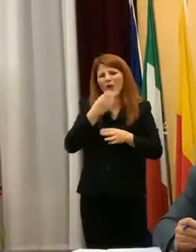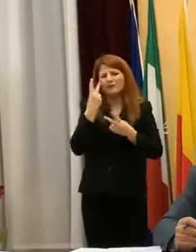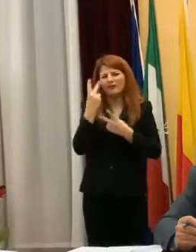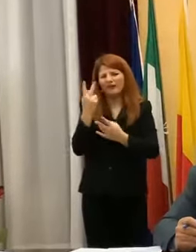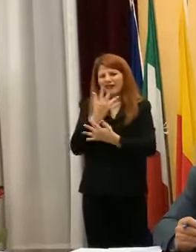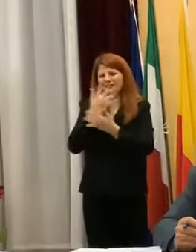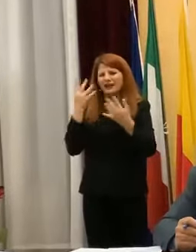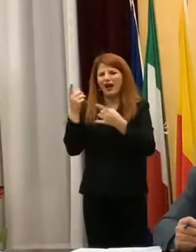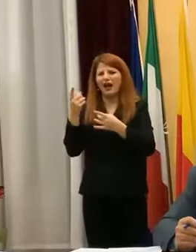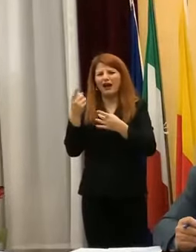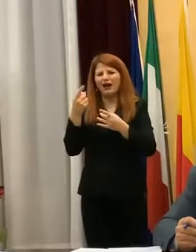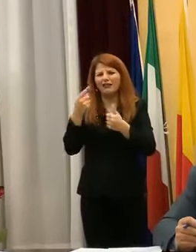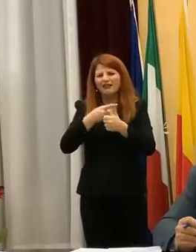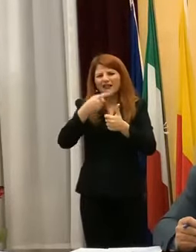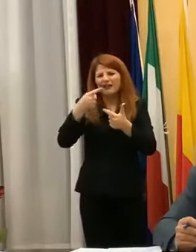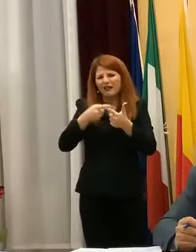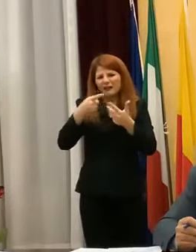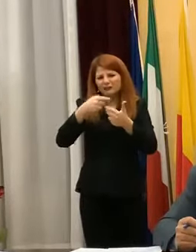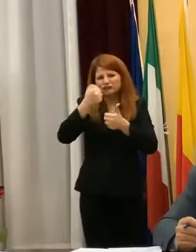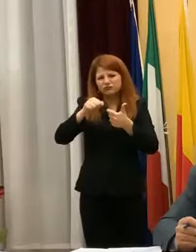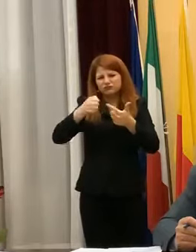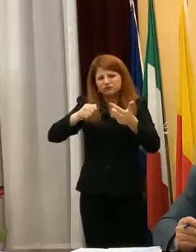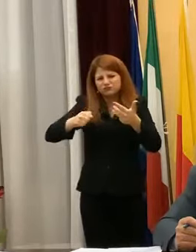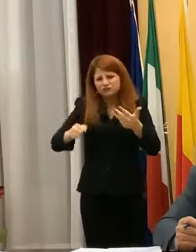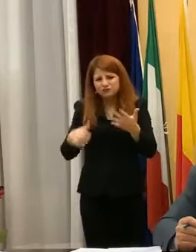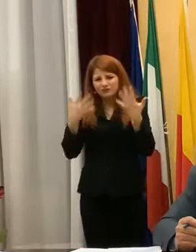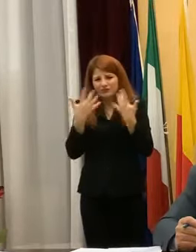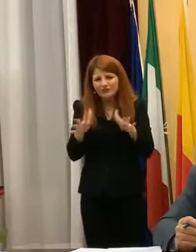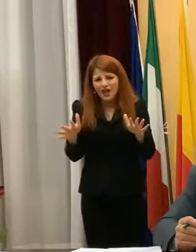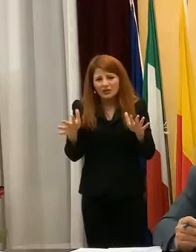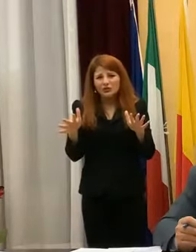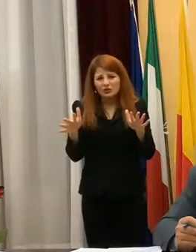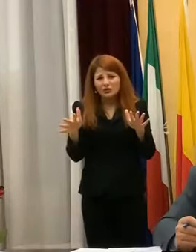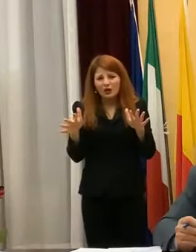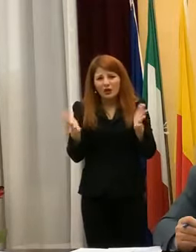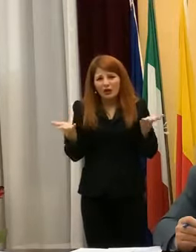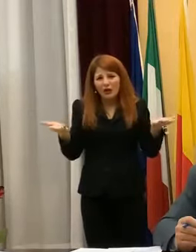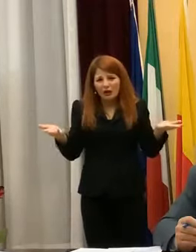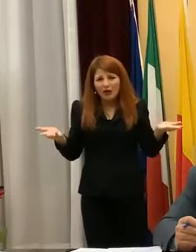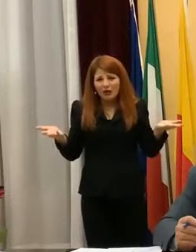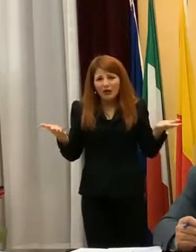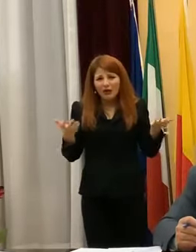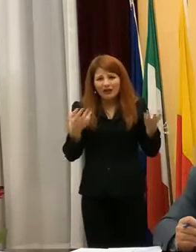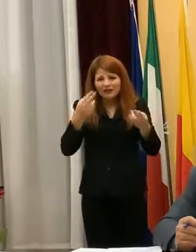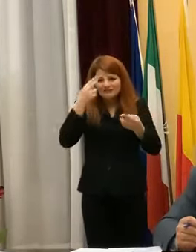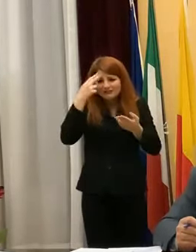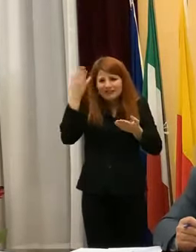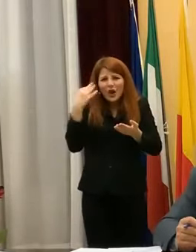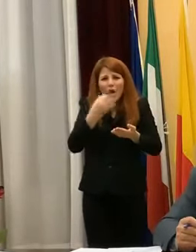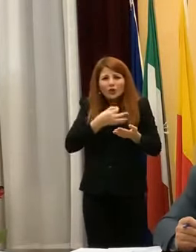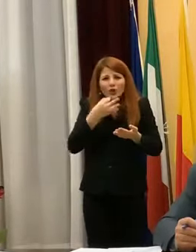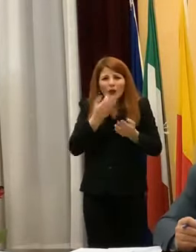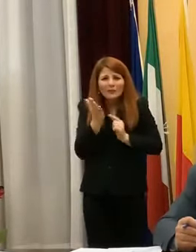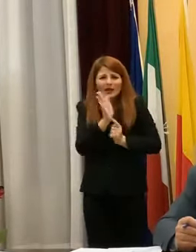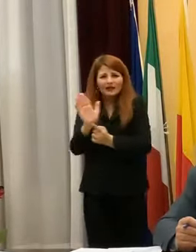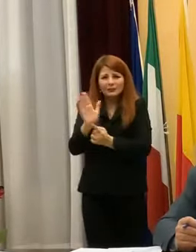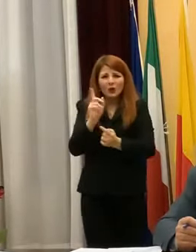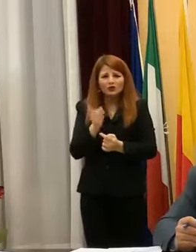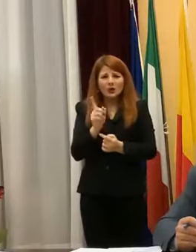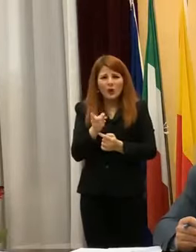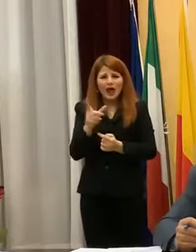Paolo Lapaglia non aveva neanche predisposto i posti letto in terapia intensiva previsti per la città